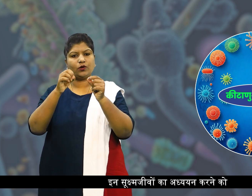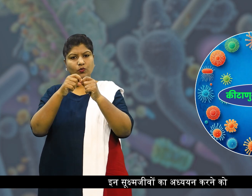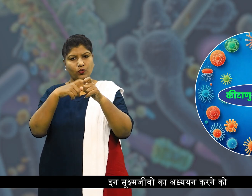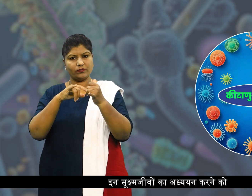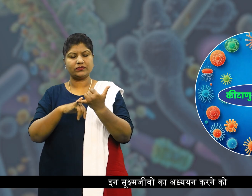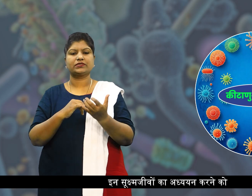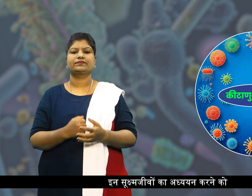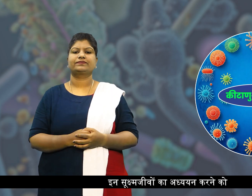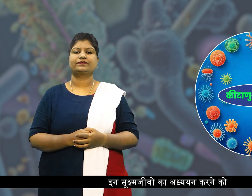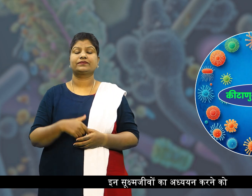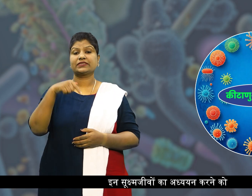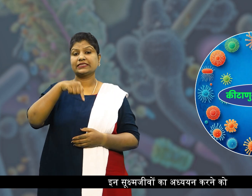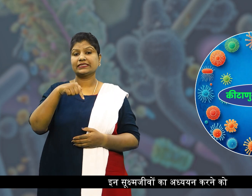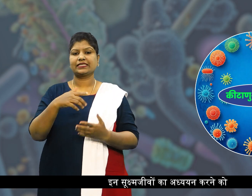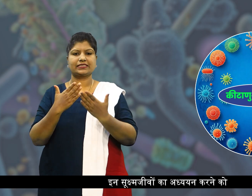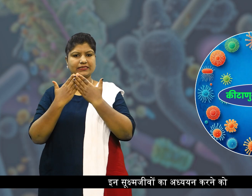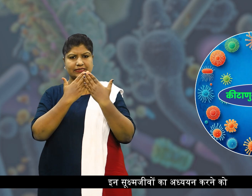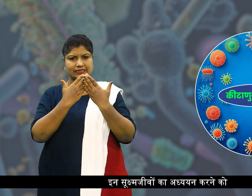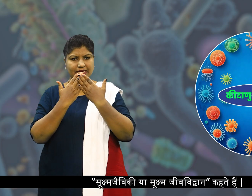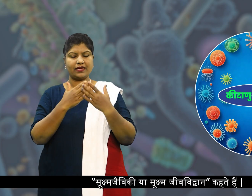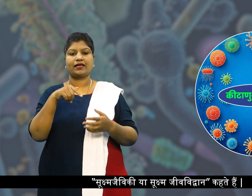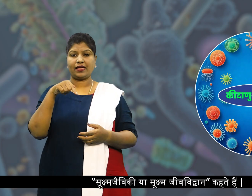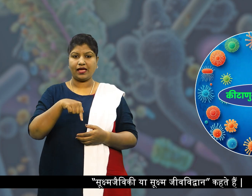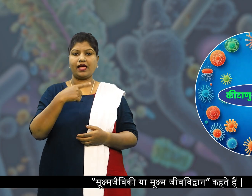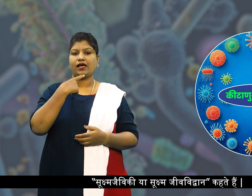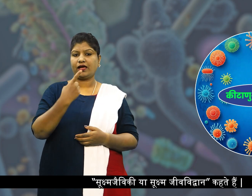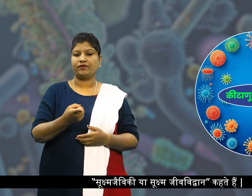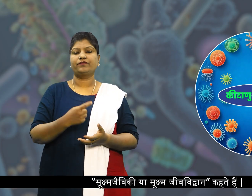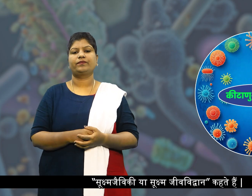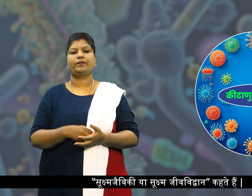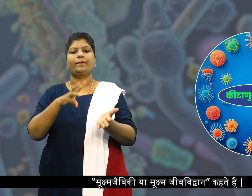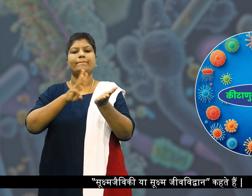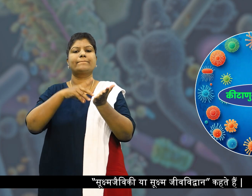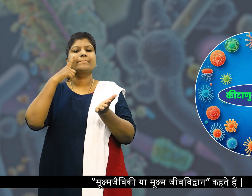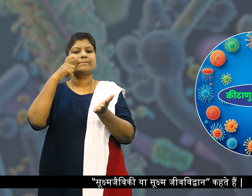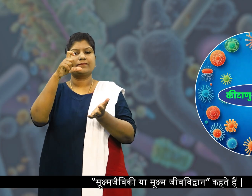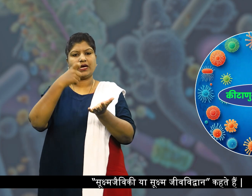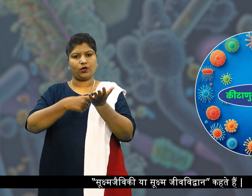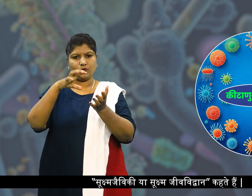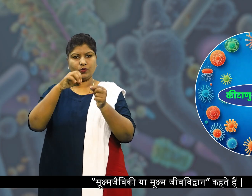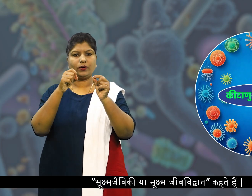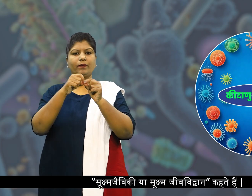इस सूक्ष्म जीवों का अध्ययन करने को सूक्ष्म जैविकी या सूक्ष्म जीव विद्वान कहते हैं।